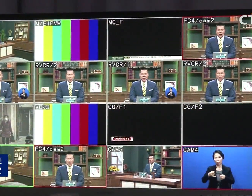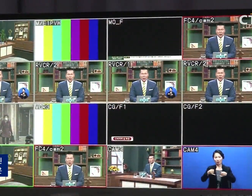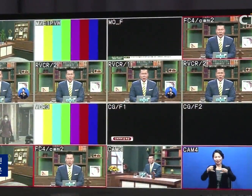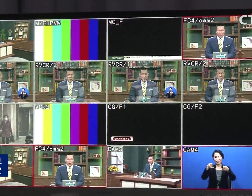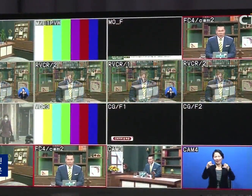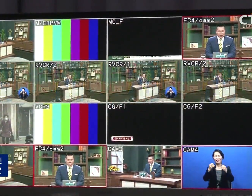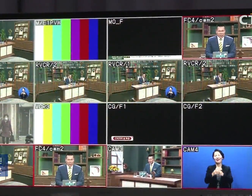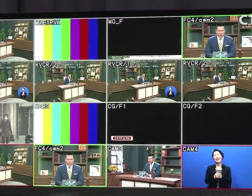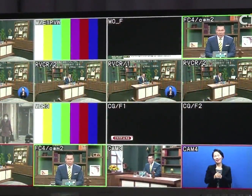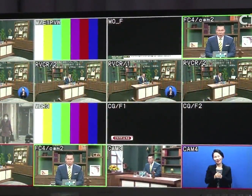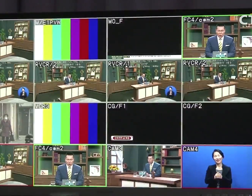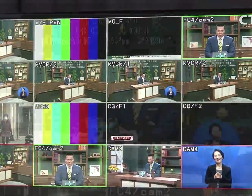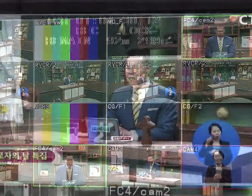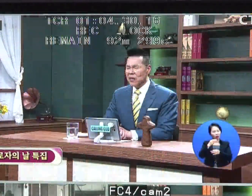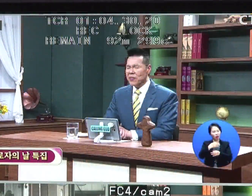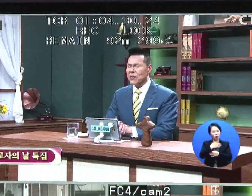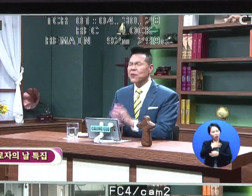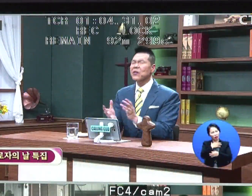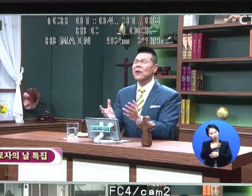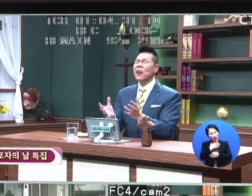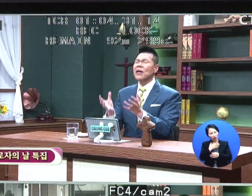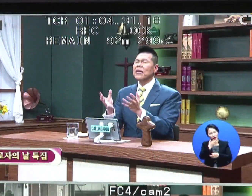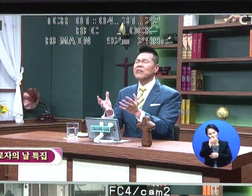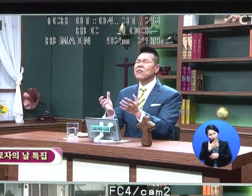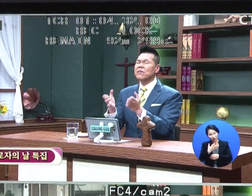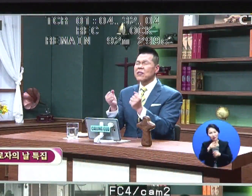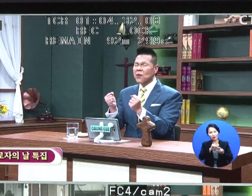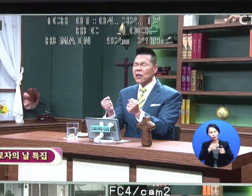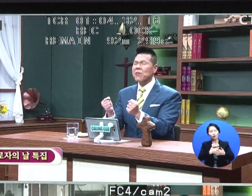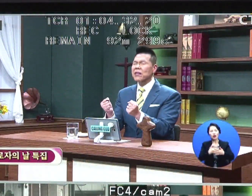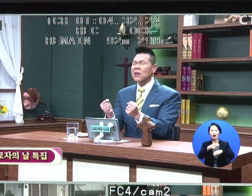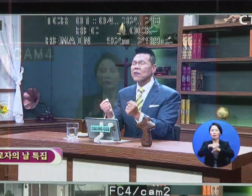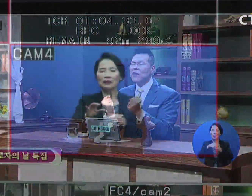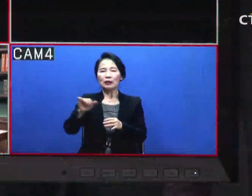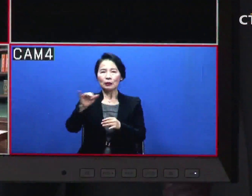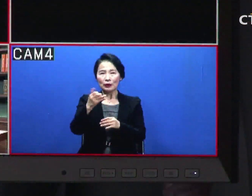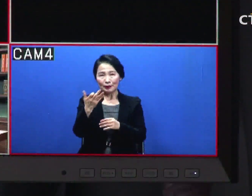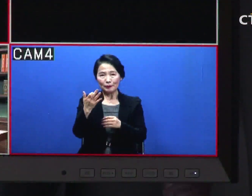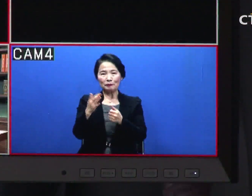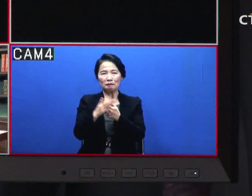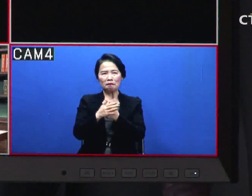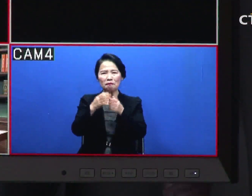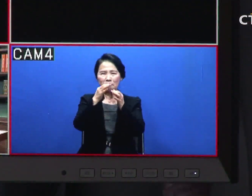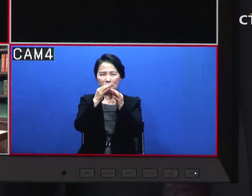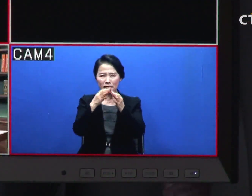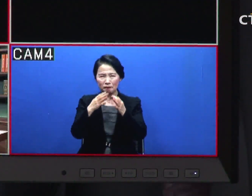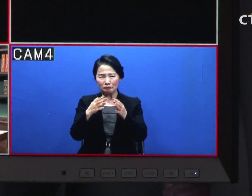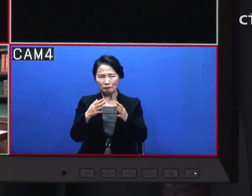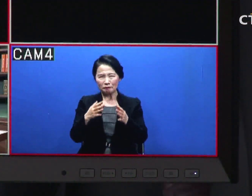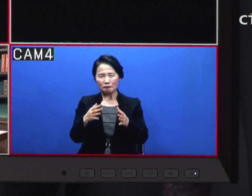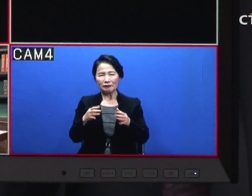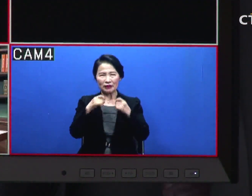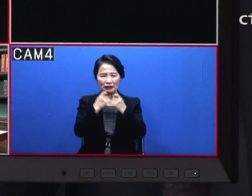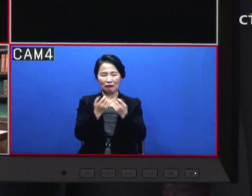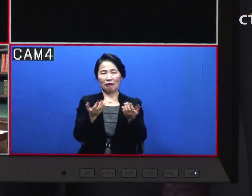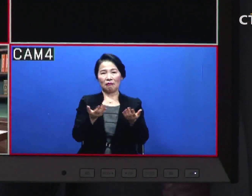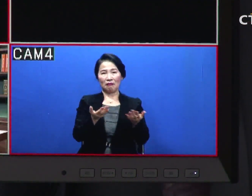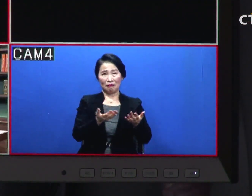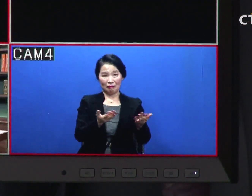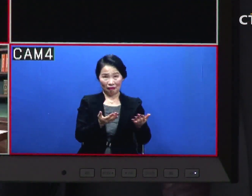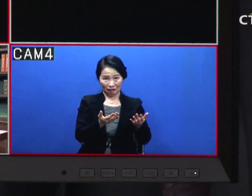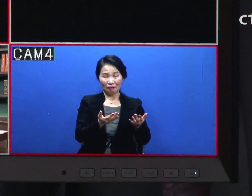넘어 전 세계 농인들의 영혼 구원을 향한 발걸음이 주목받고 있습니다. CTS 뉴스 박세현입니다.